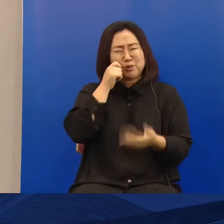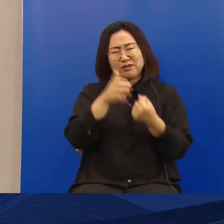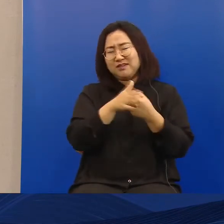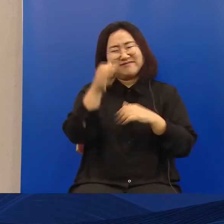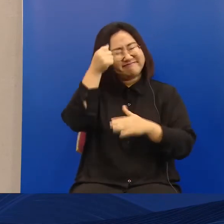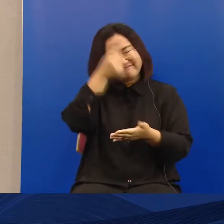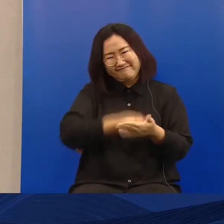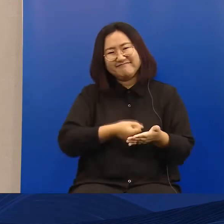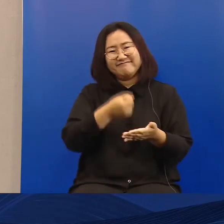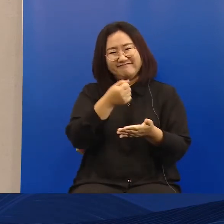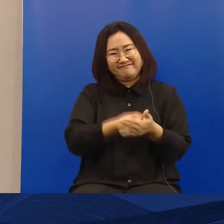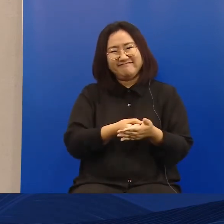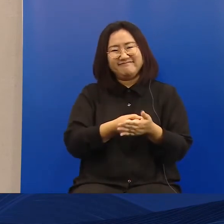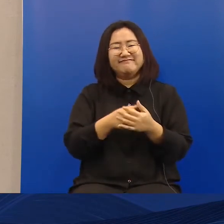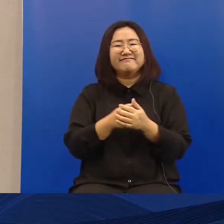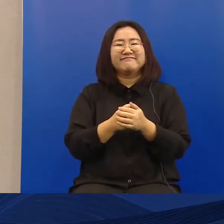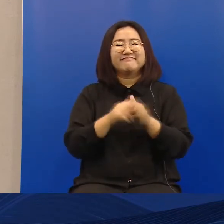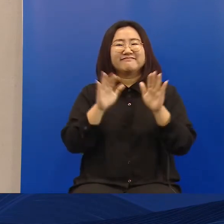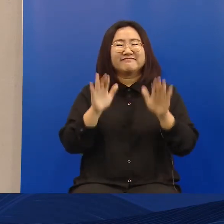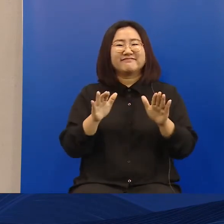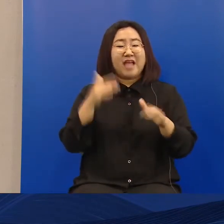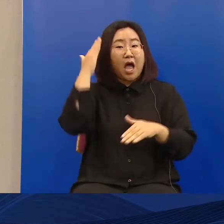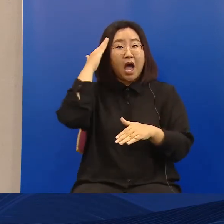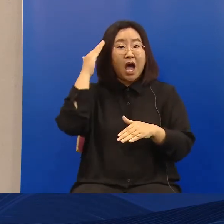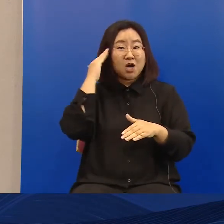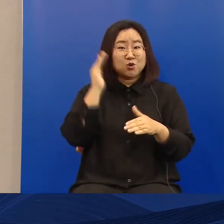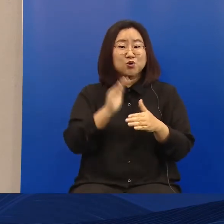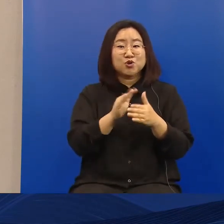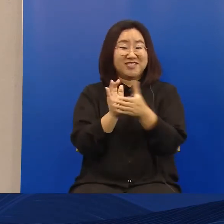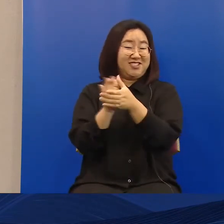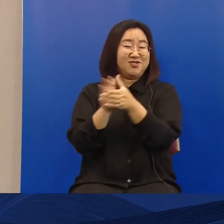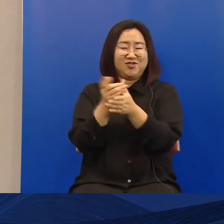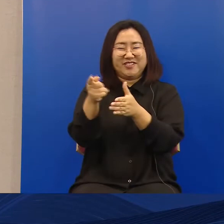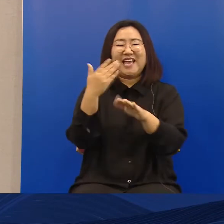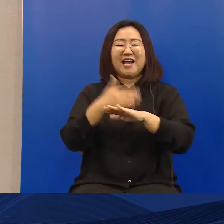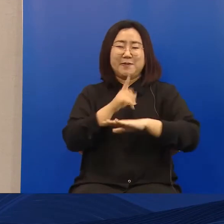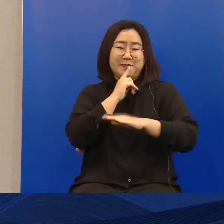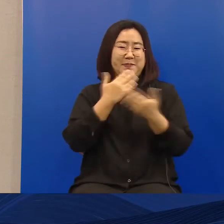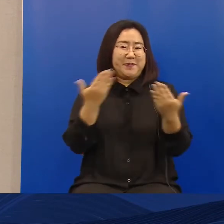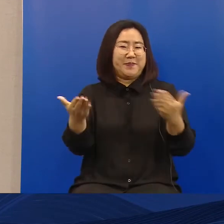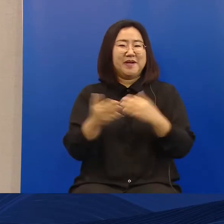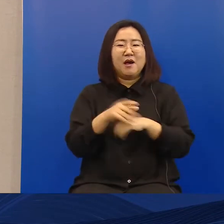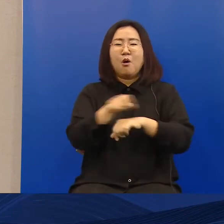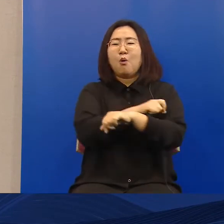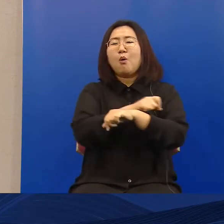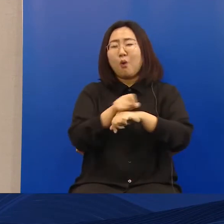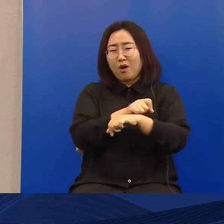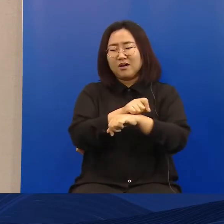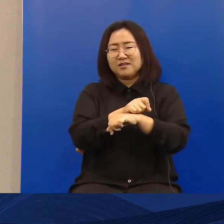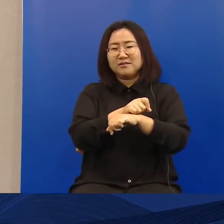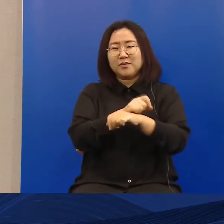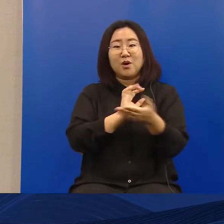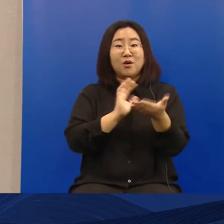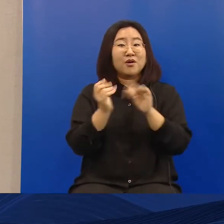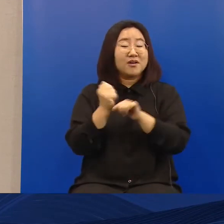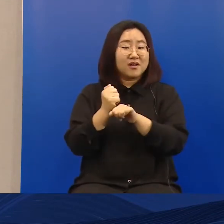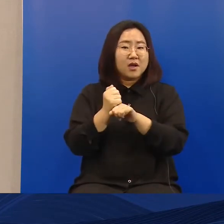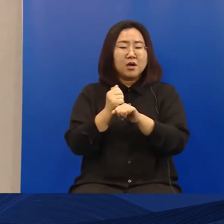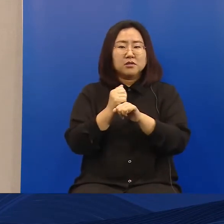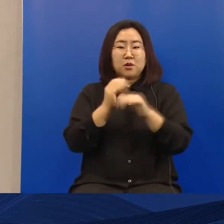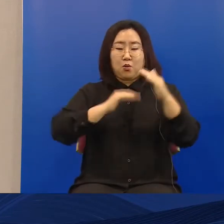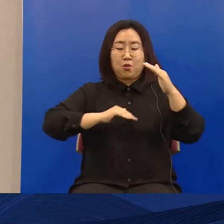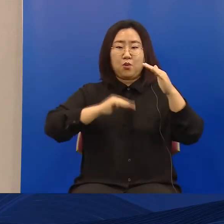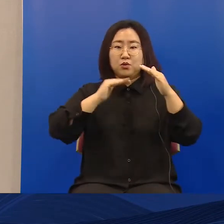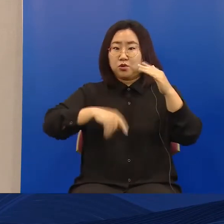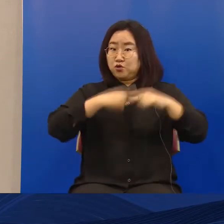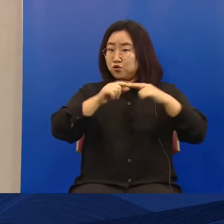굉장히 아쉬운데요. 근데 저희 한국 동료들에게 감사를 전하고 싶습니다. 굉장히 특별한 패널을 주최해 주셨고요. 공적